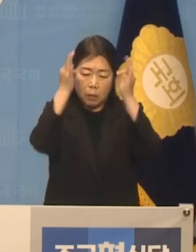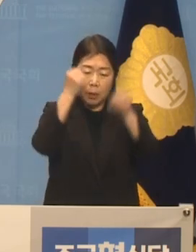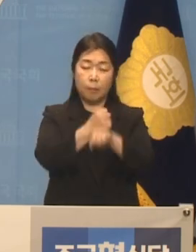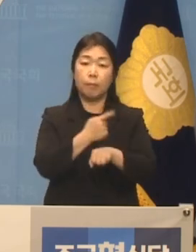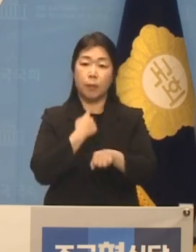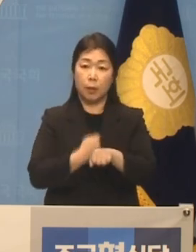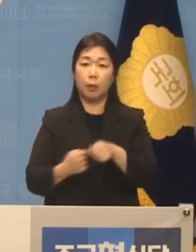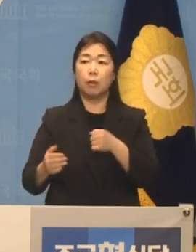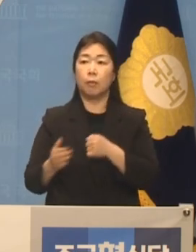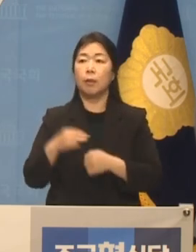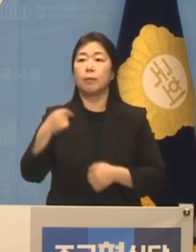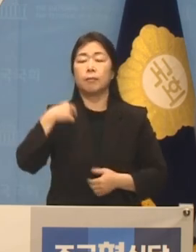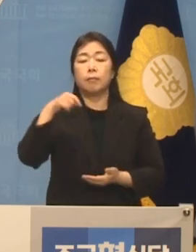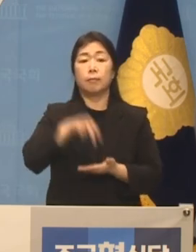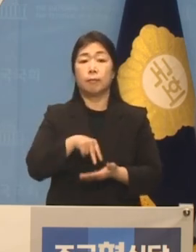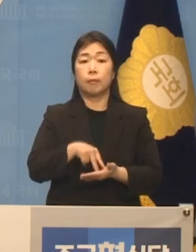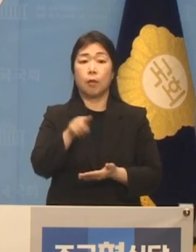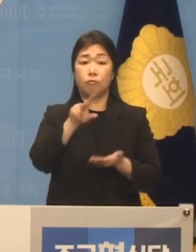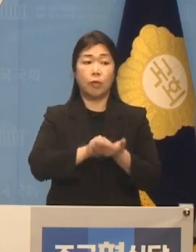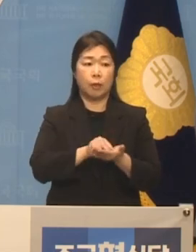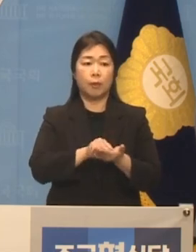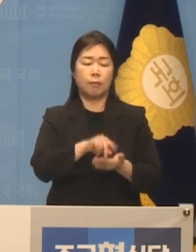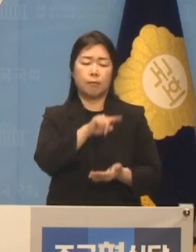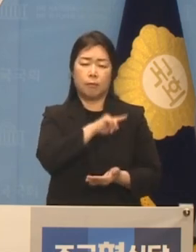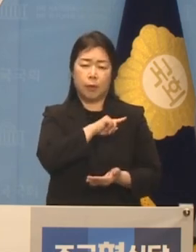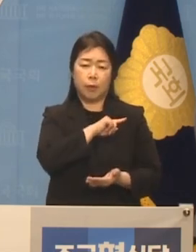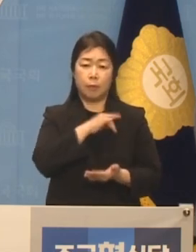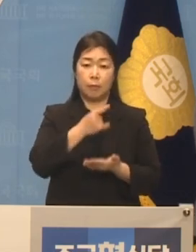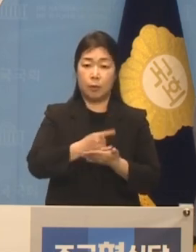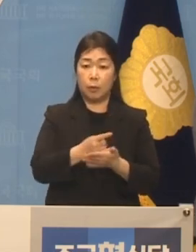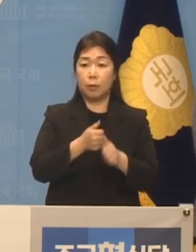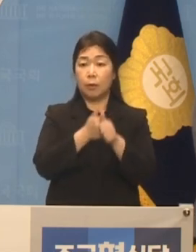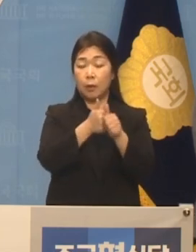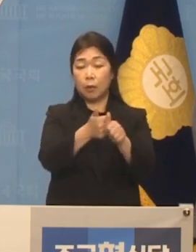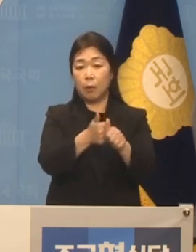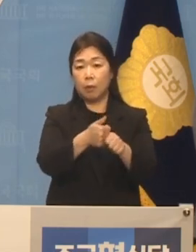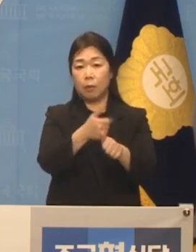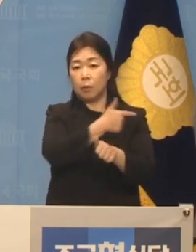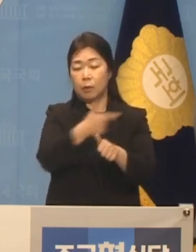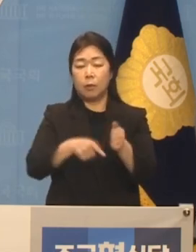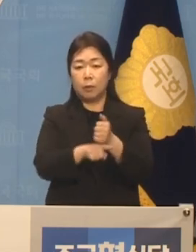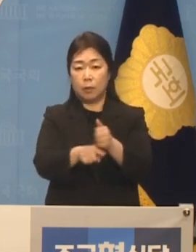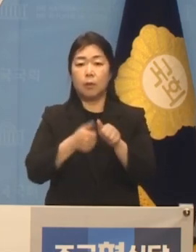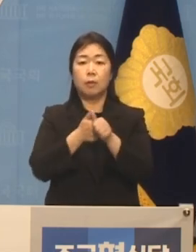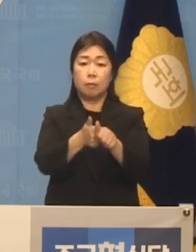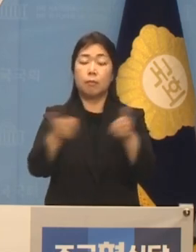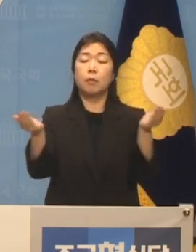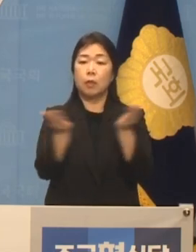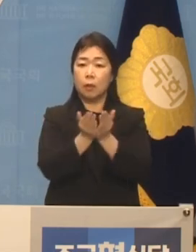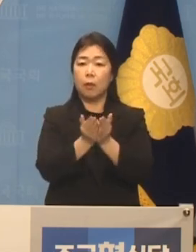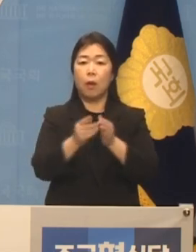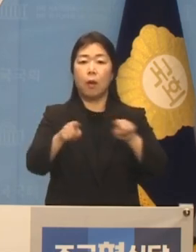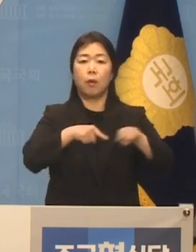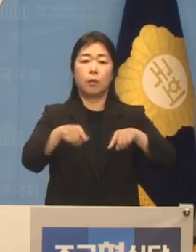때문에 저는 이 문제에 있어서 가장 정의롭고 그리고 대의를 추구하는 그런